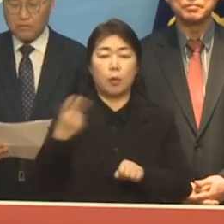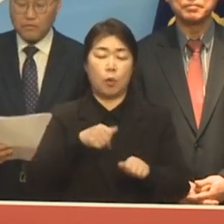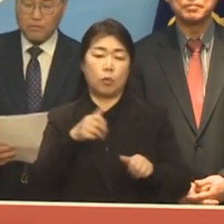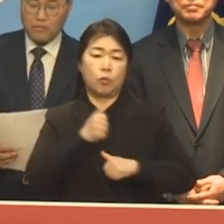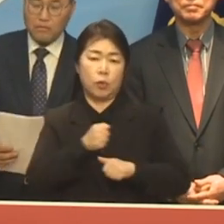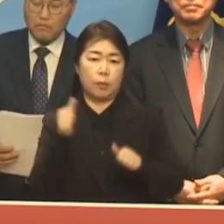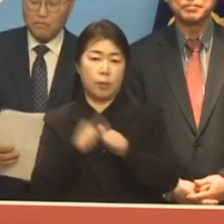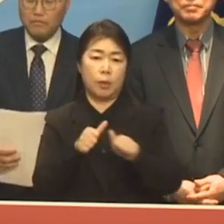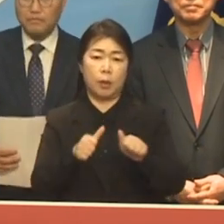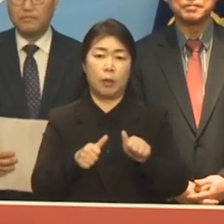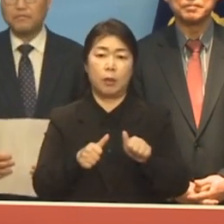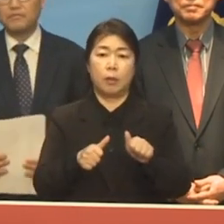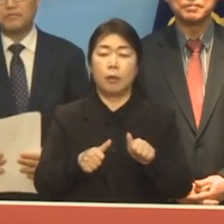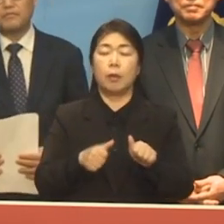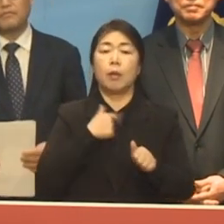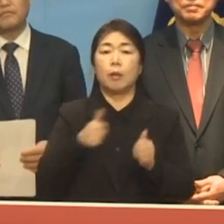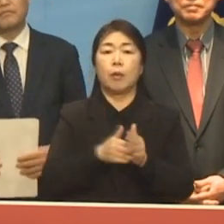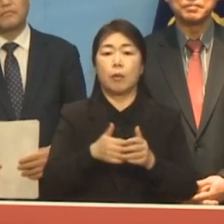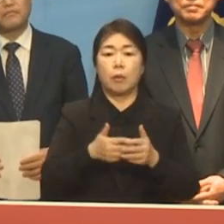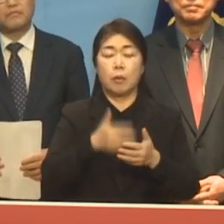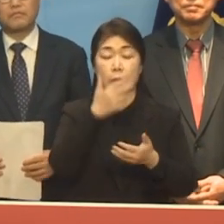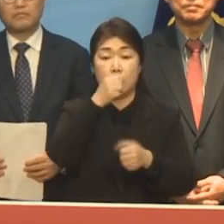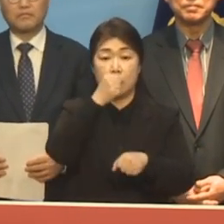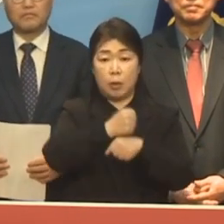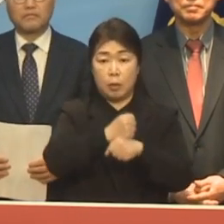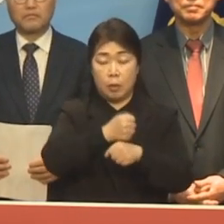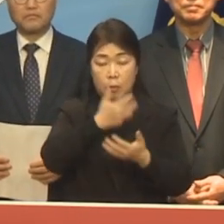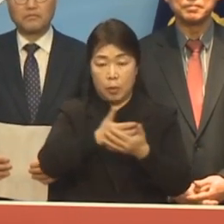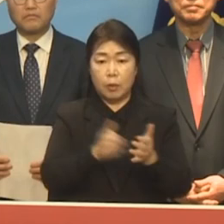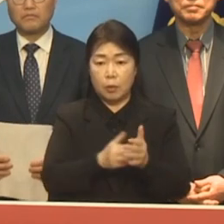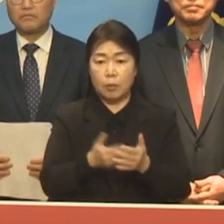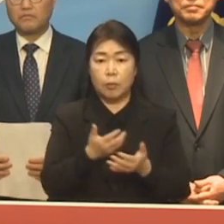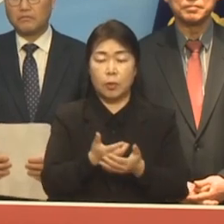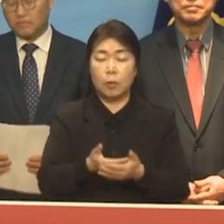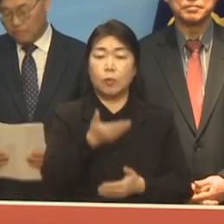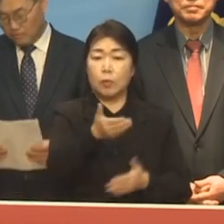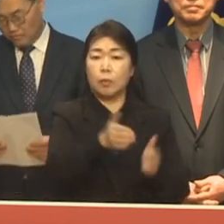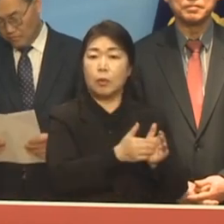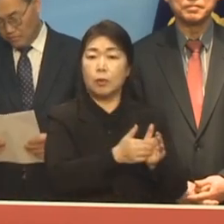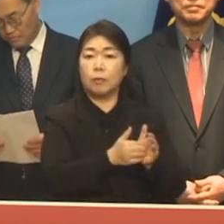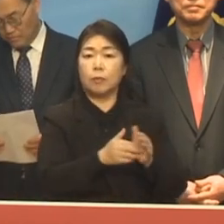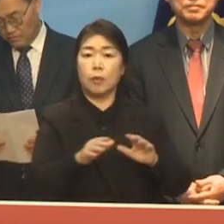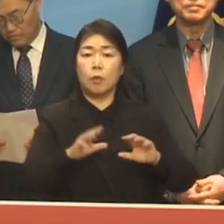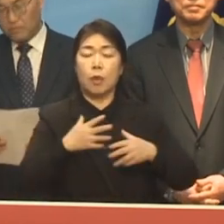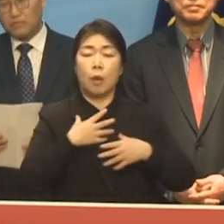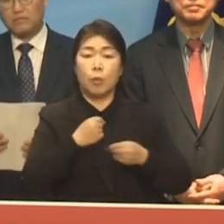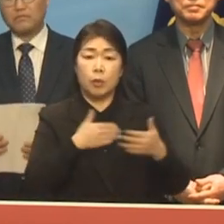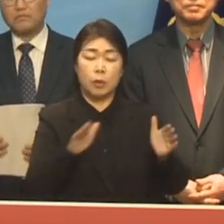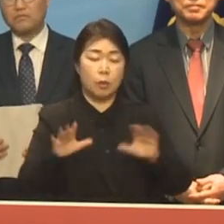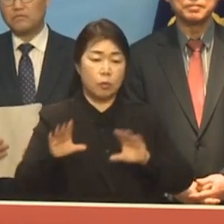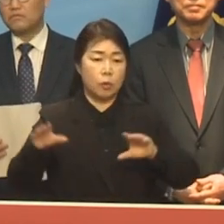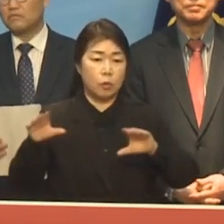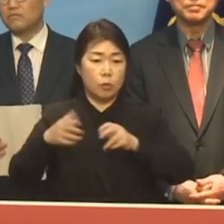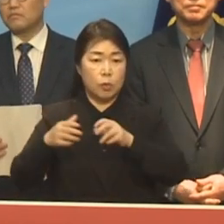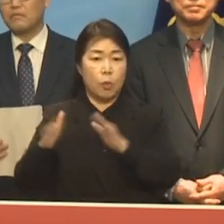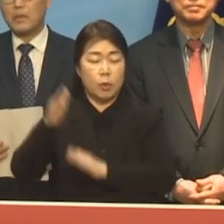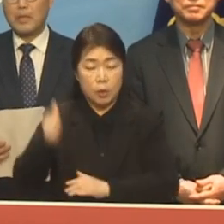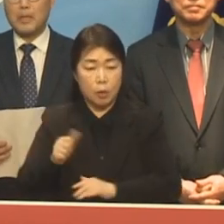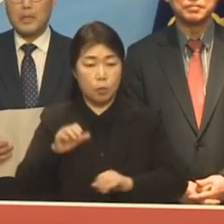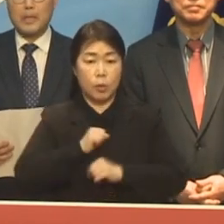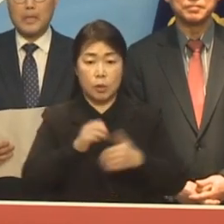요구와 인사자료를 통보했다고 발표하였다. 본 사건으로 당시 국가안보실장, 국정원장, 국방부